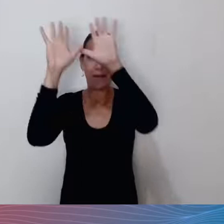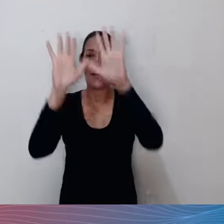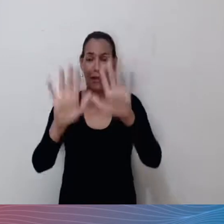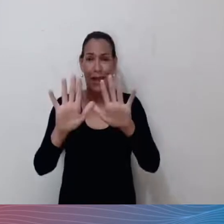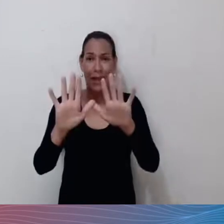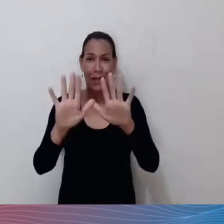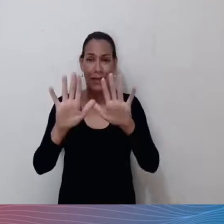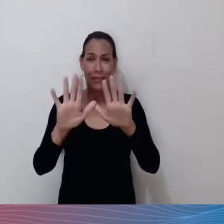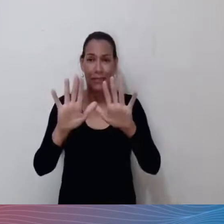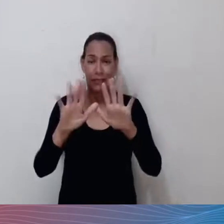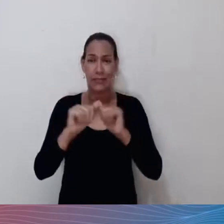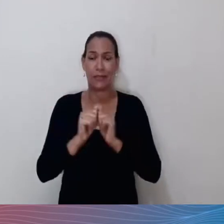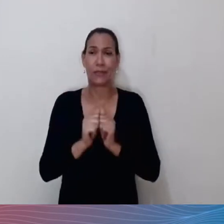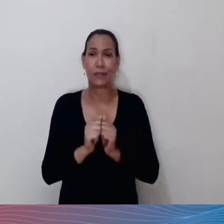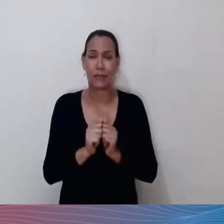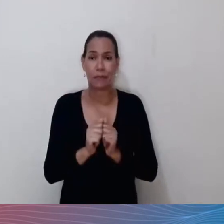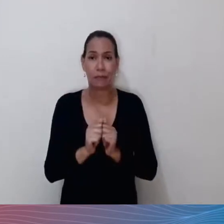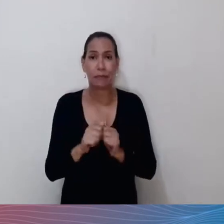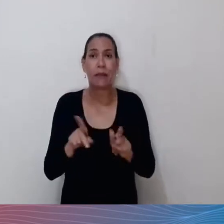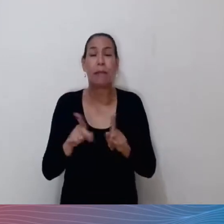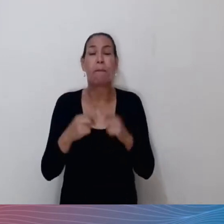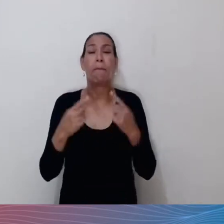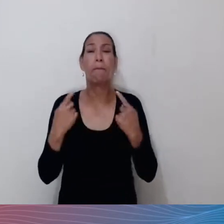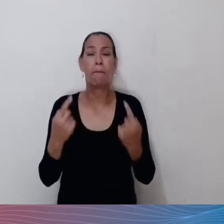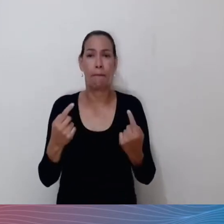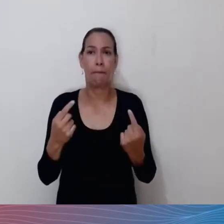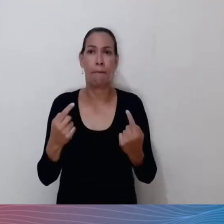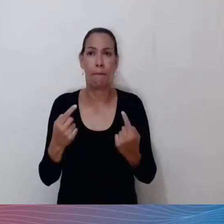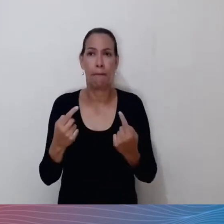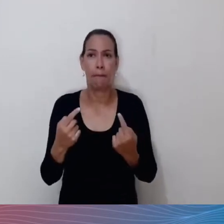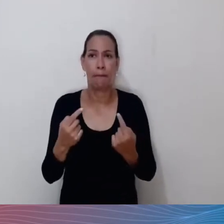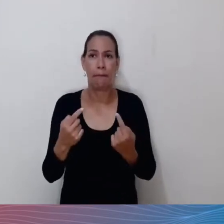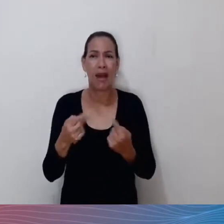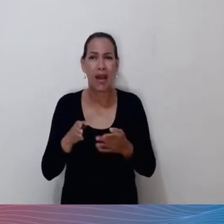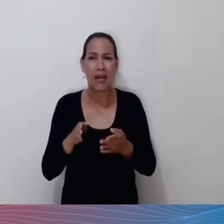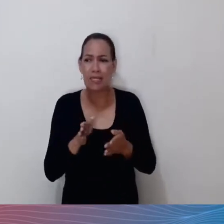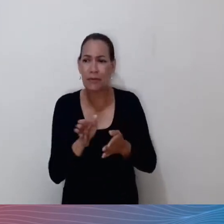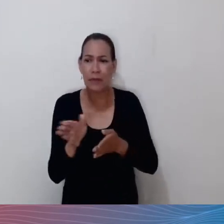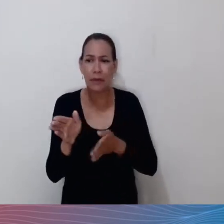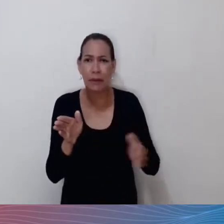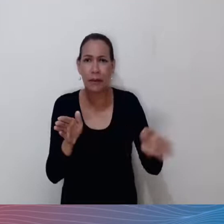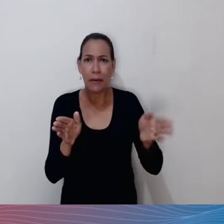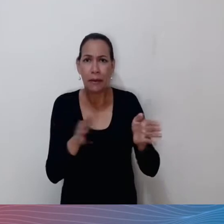Mas quem são esses 4 rios? É você.